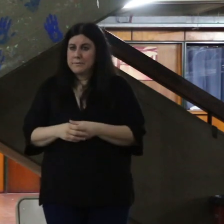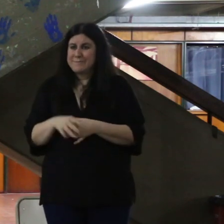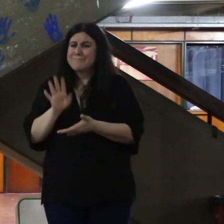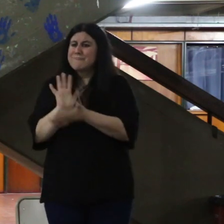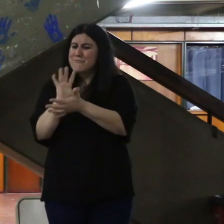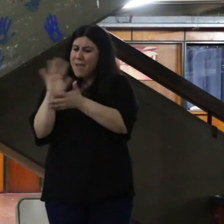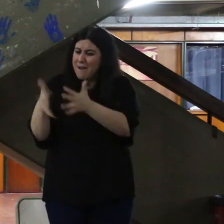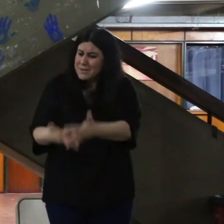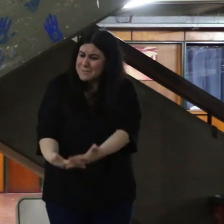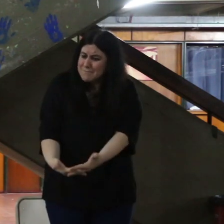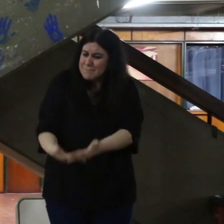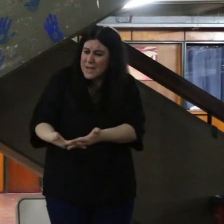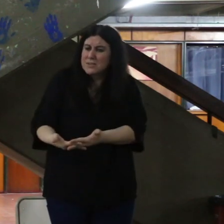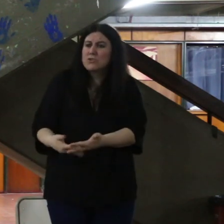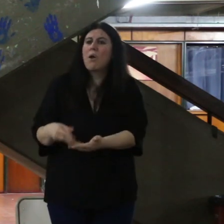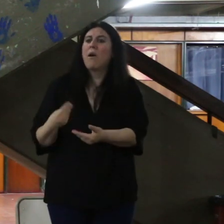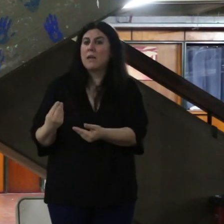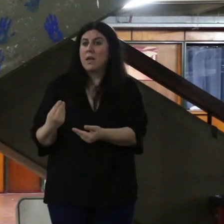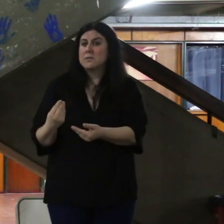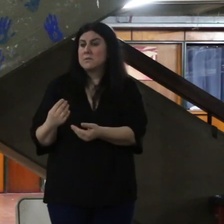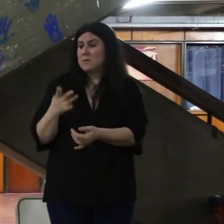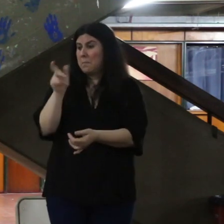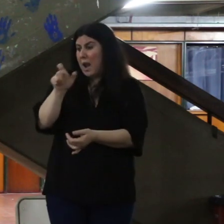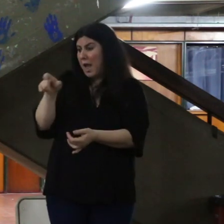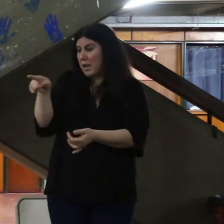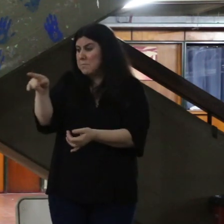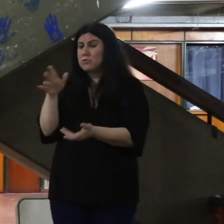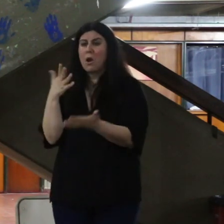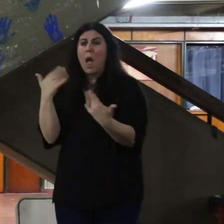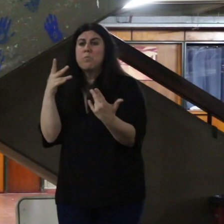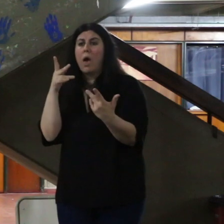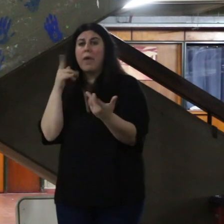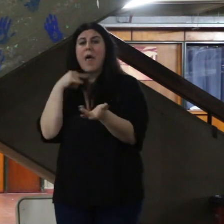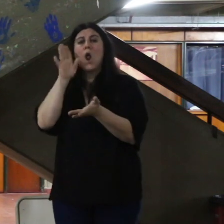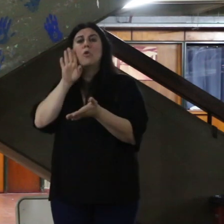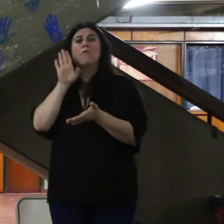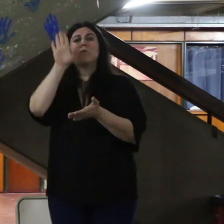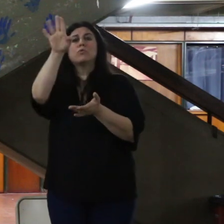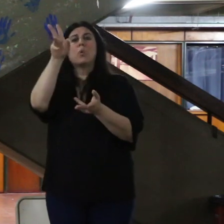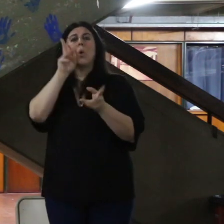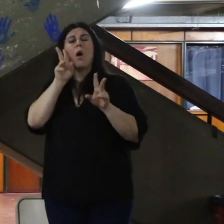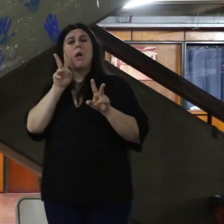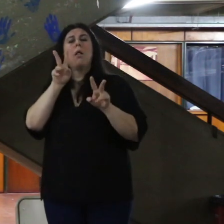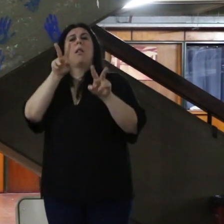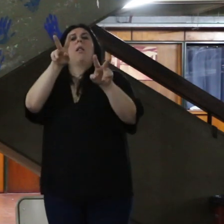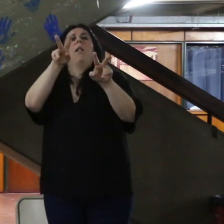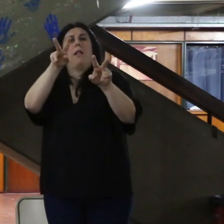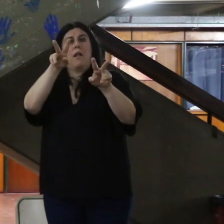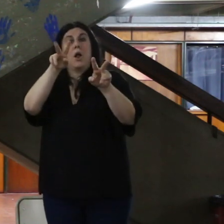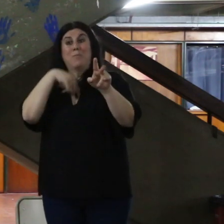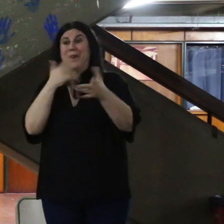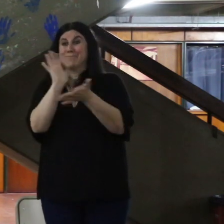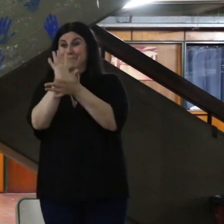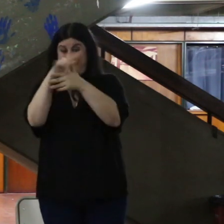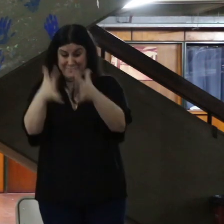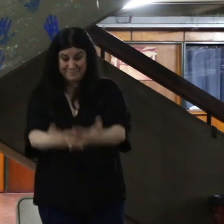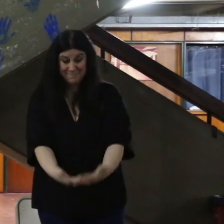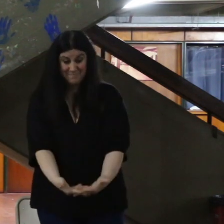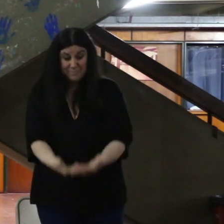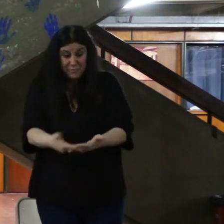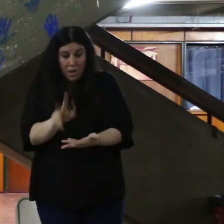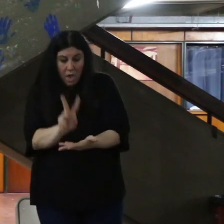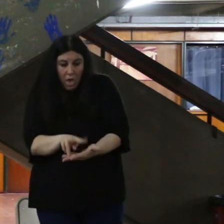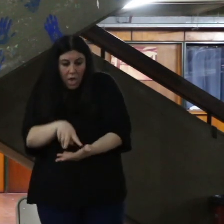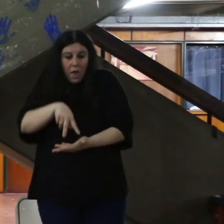Hacer piecito para que puedan mirar un poco más allá. Porque cuando te levanto,